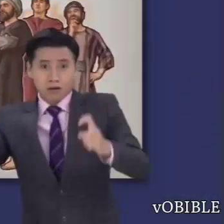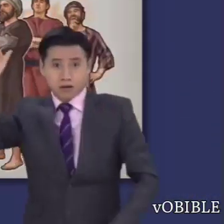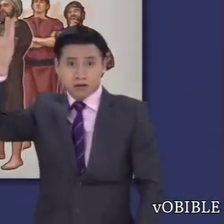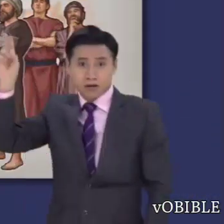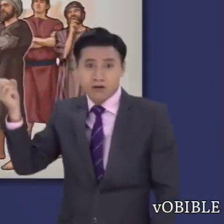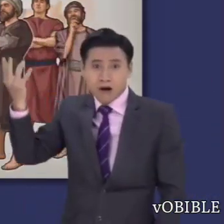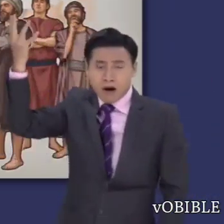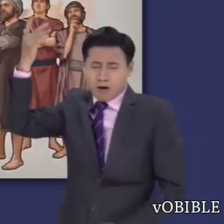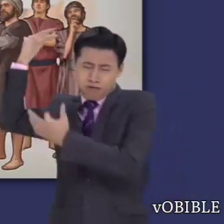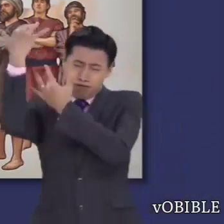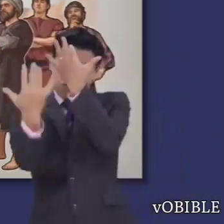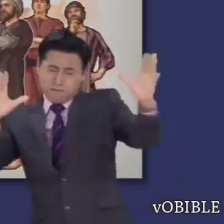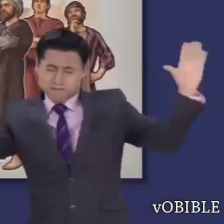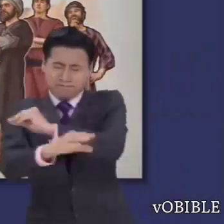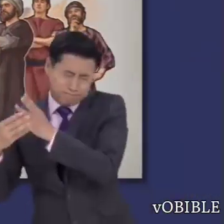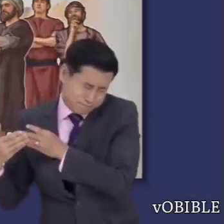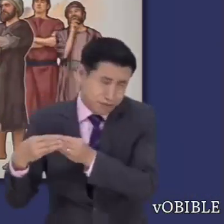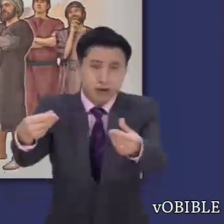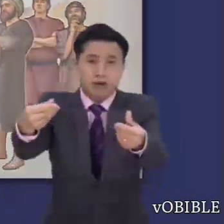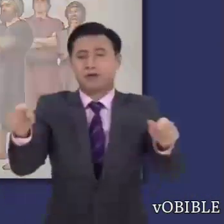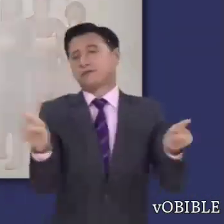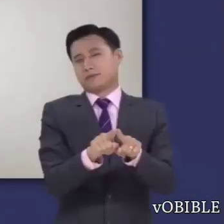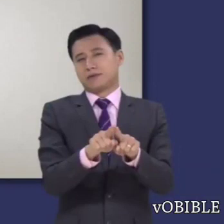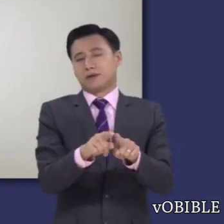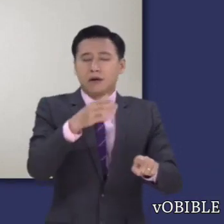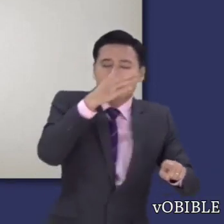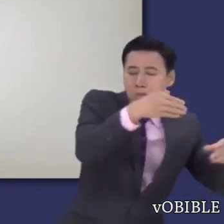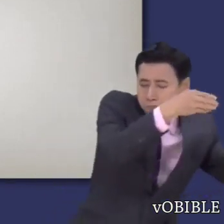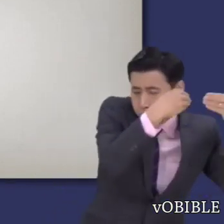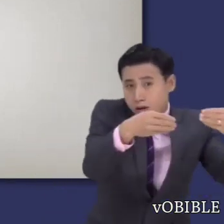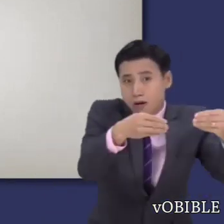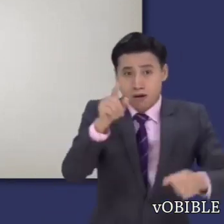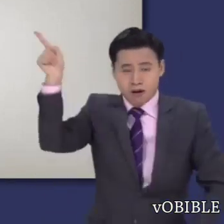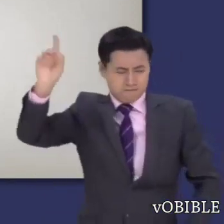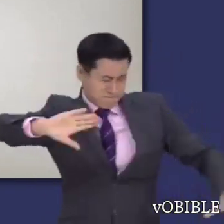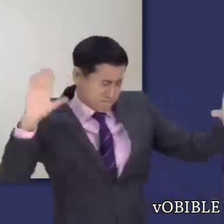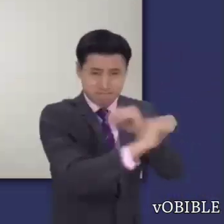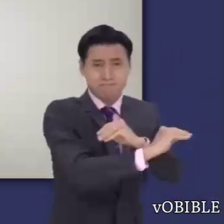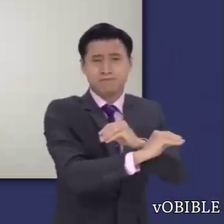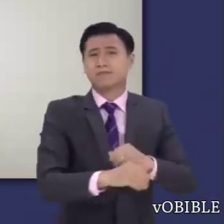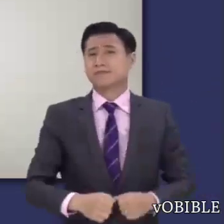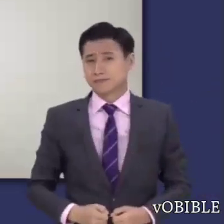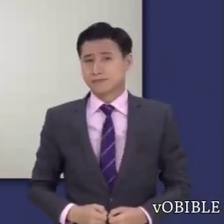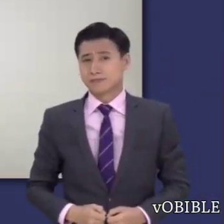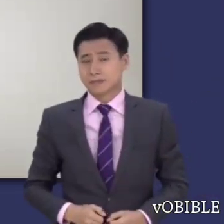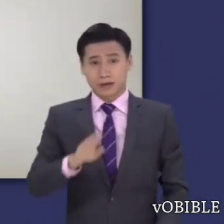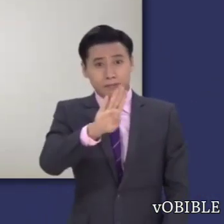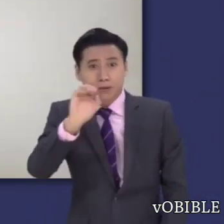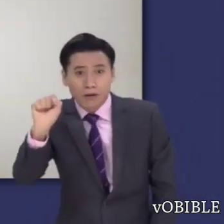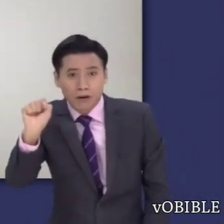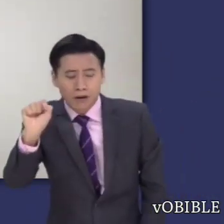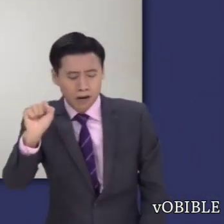摩拉的居民一样受到上帝的惩罚。你知道吗？彼得写这封信